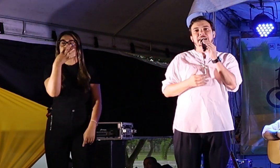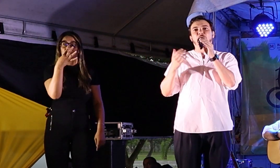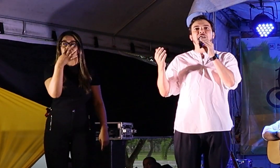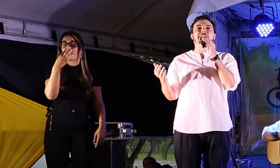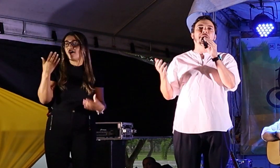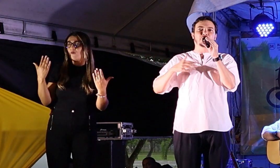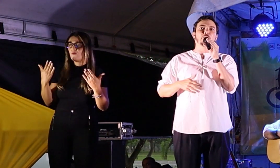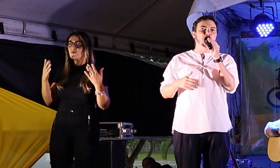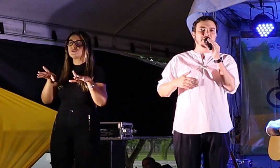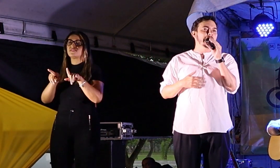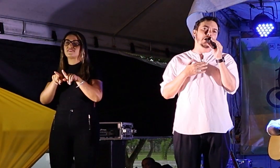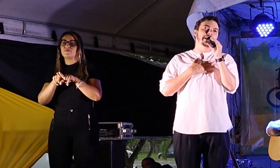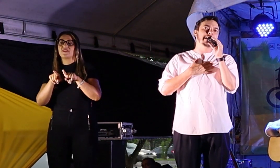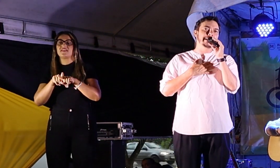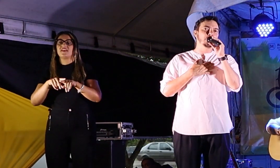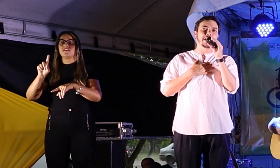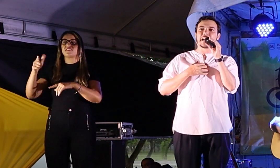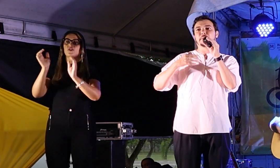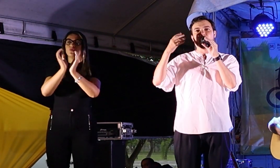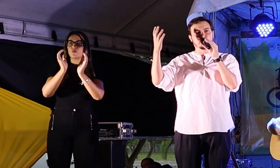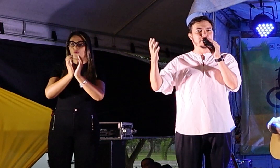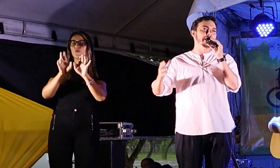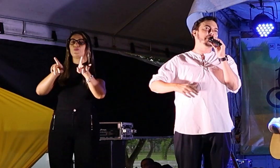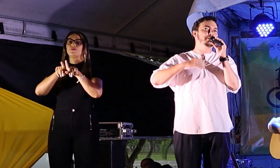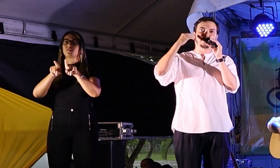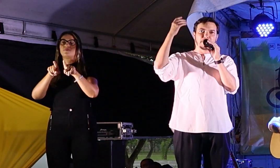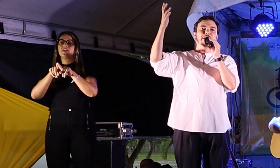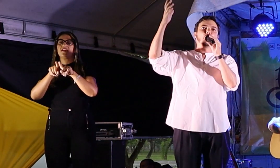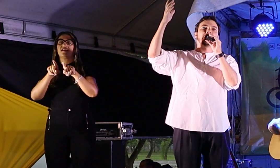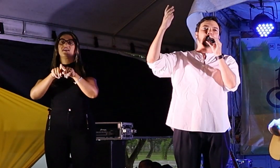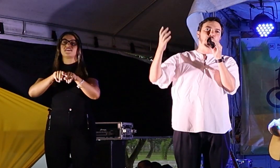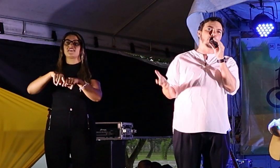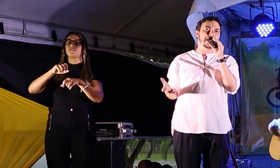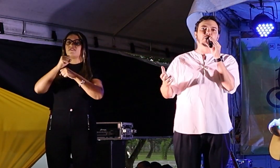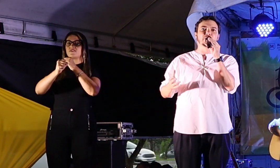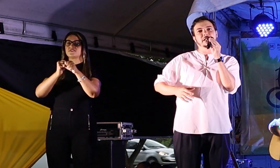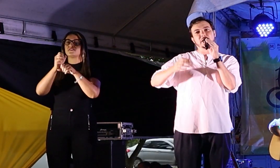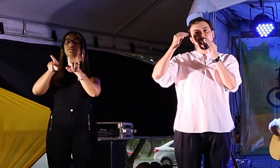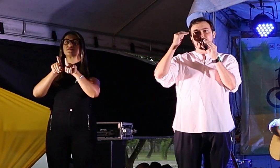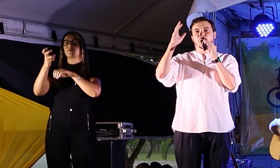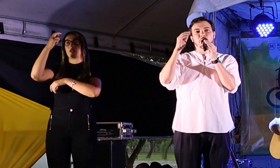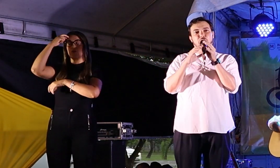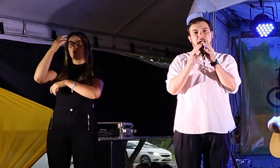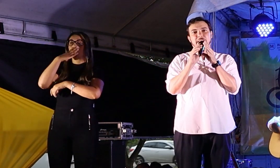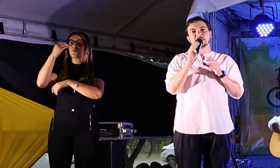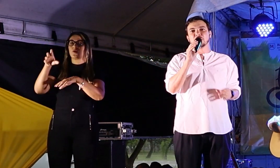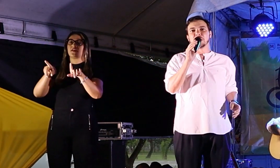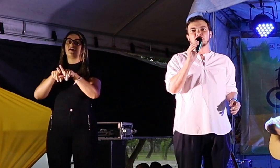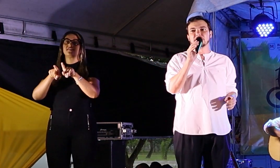certamente. E depois a gente vai ter Bartô Blues, que é outra cria aqui do Guará, amigo há muitos anos, militou aqui na cultura do Guará há muitos anos. Tá tocando